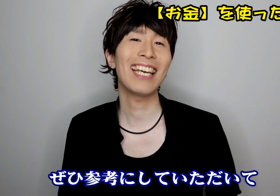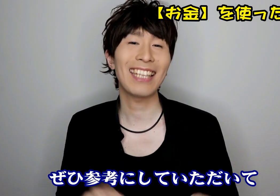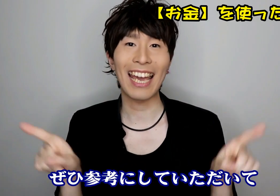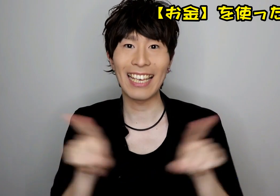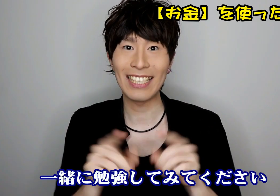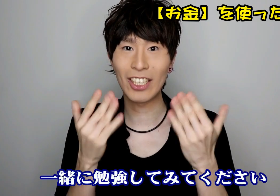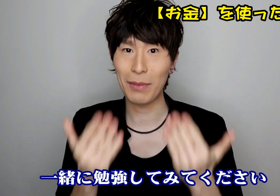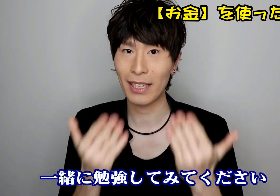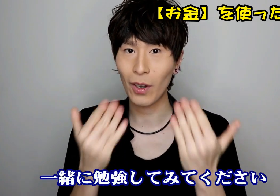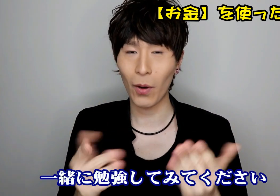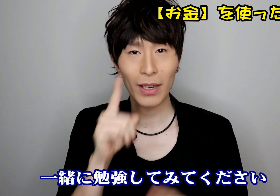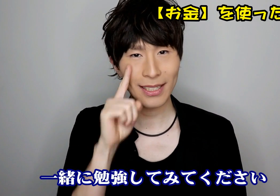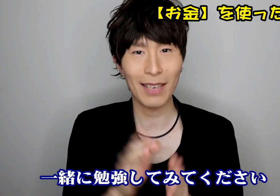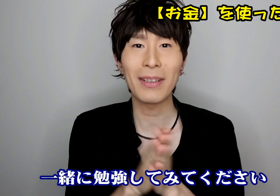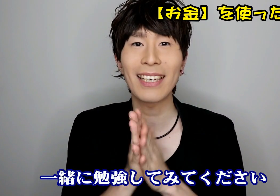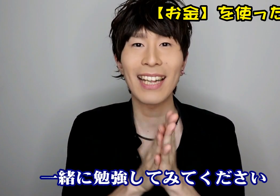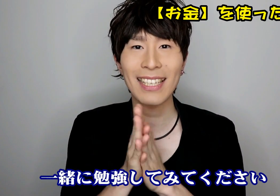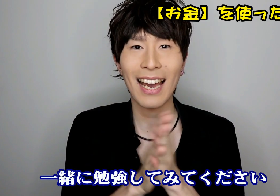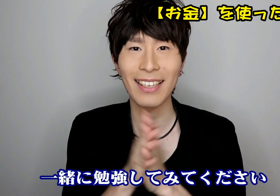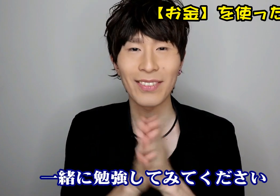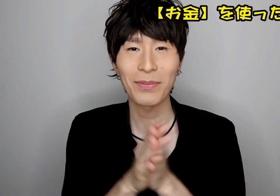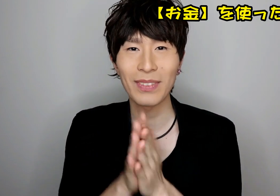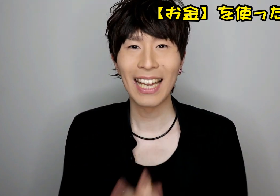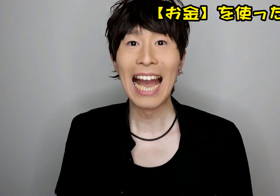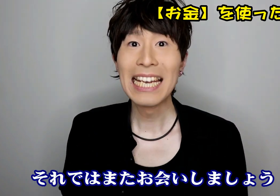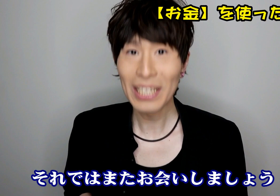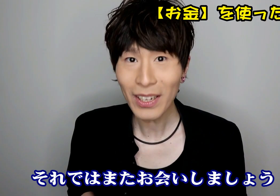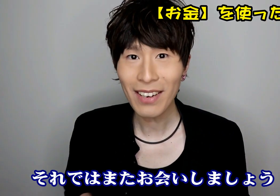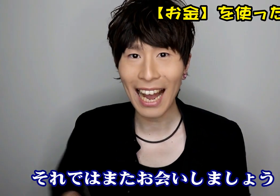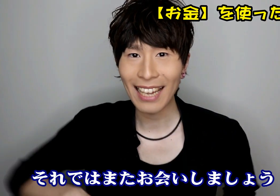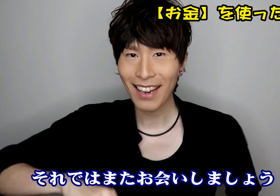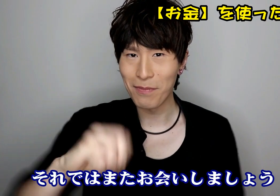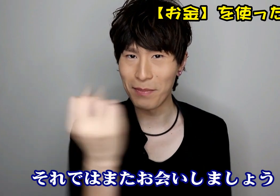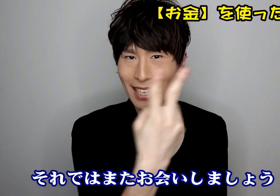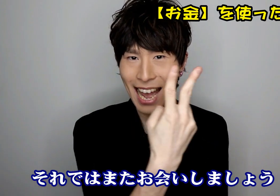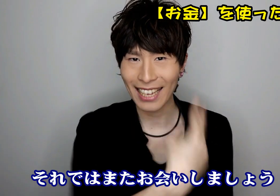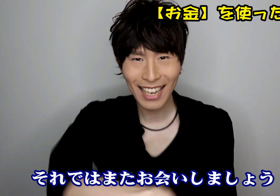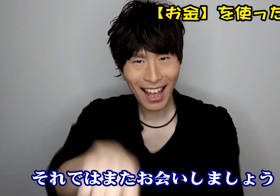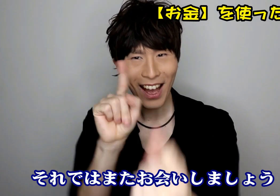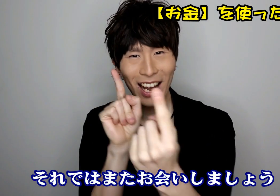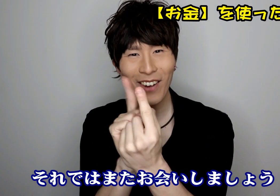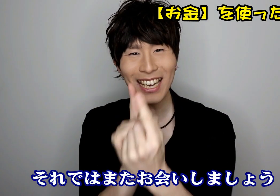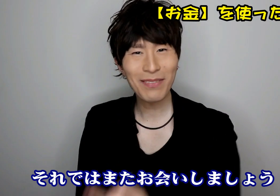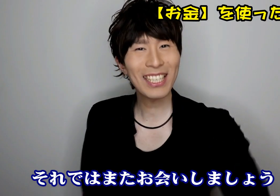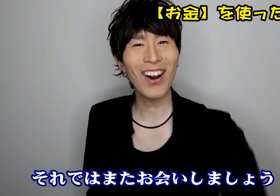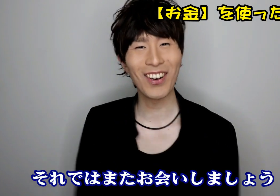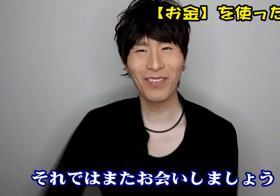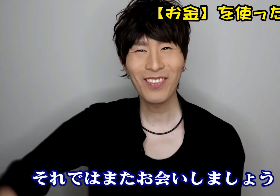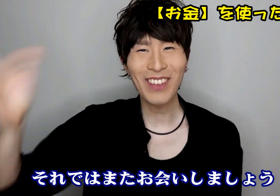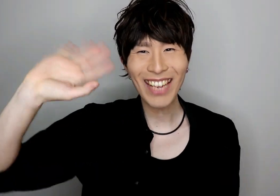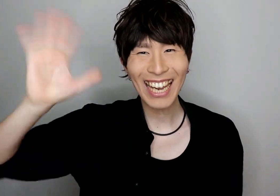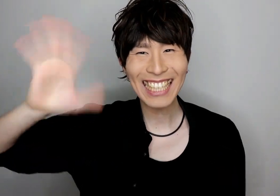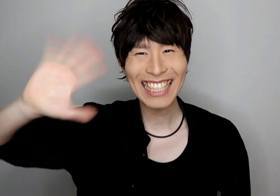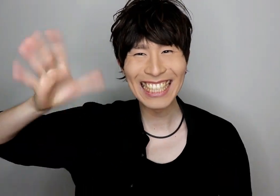て一緒に勉強してみてください。それではまたお会いしましょう。バイバイ。